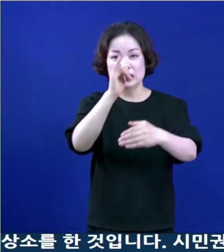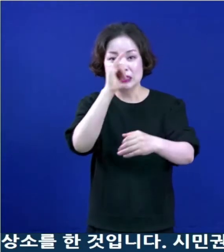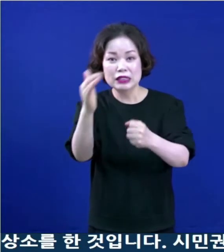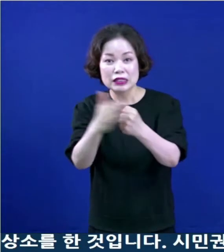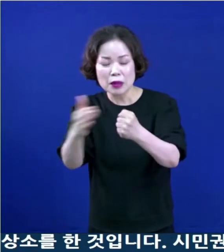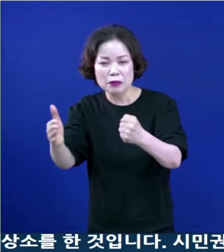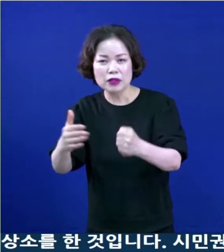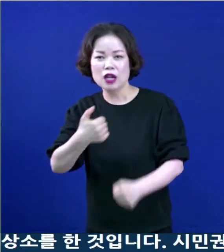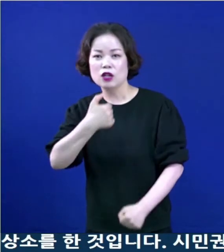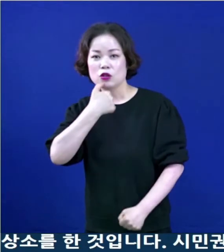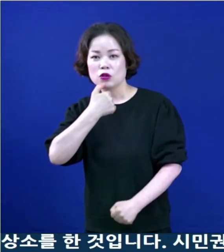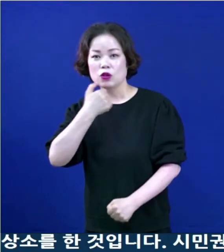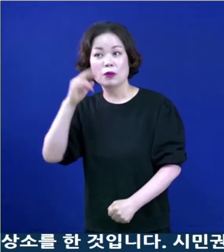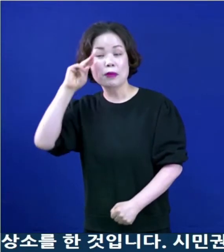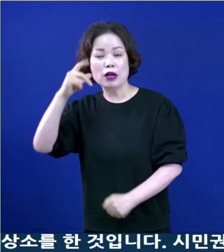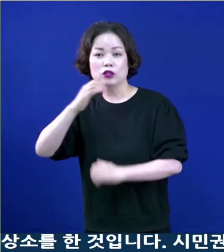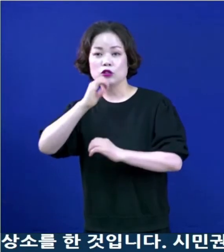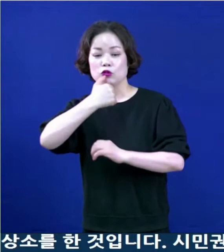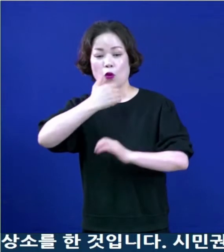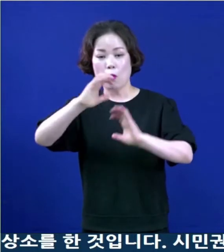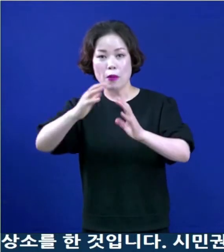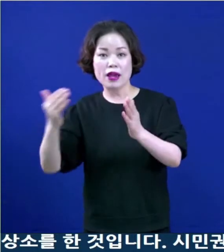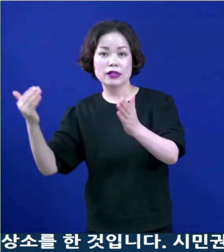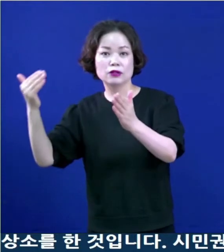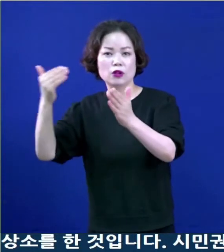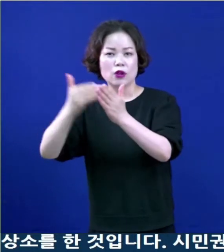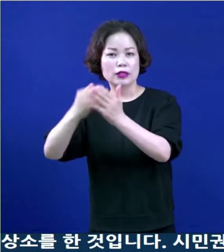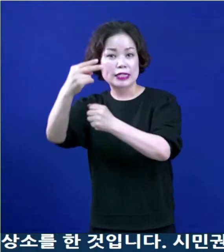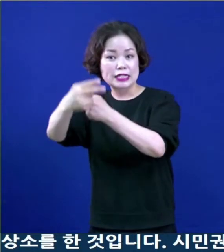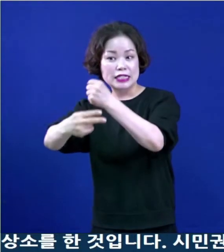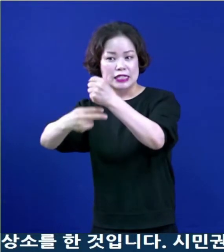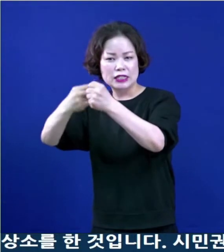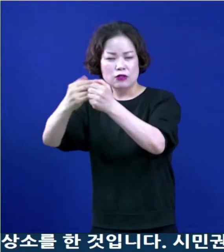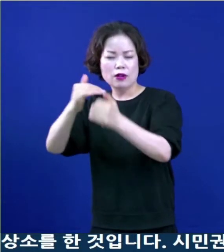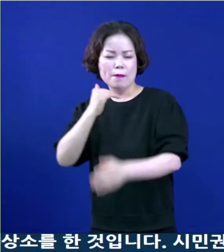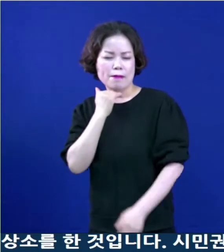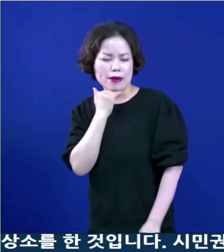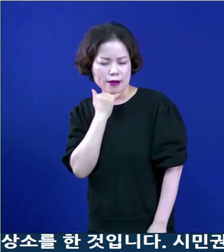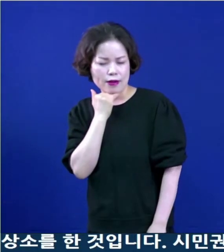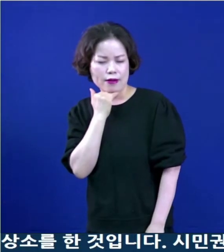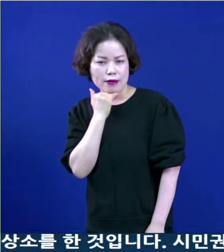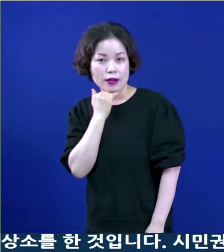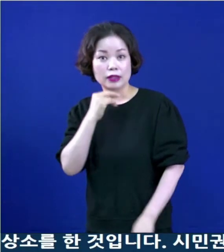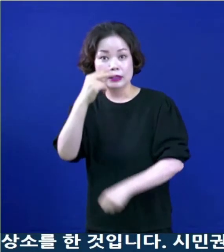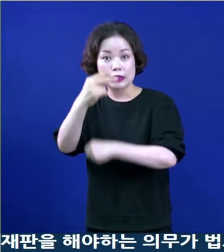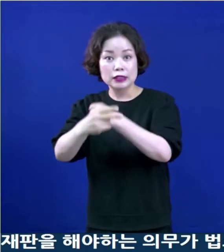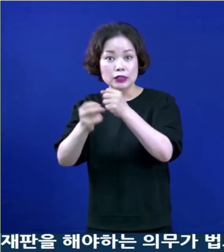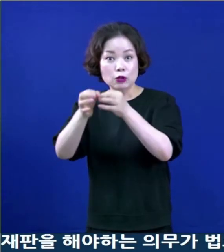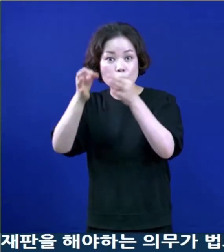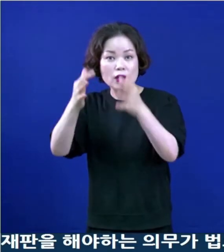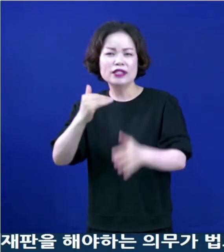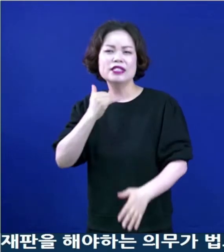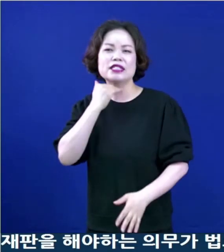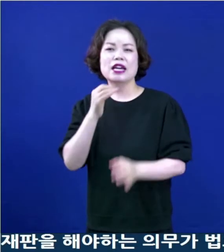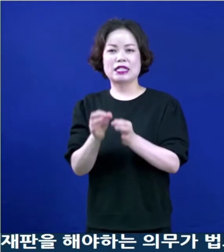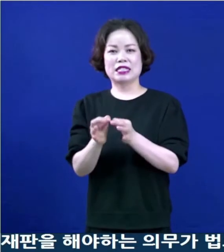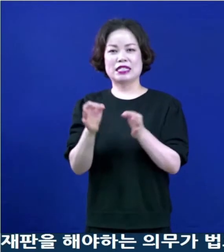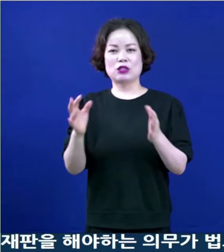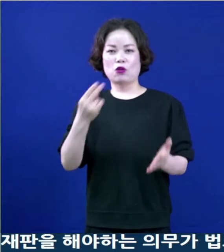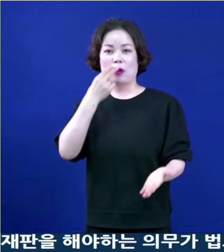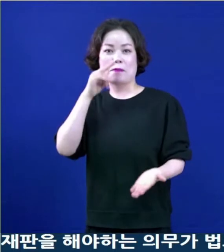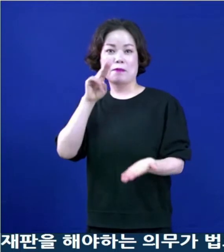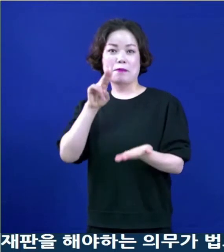로마에 도착한 이래로 2년 동안 기다리고 있었는데, 그 2년 동안 기다리는 동안에